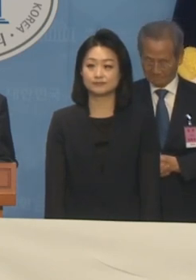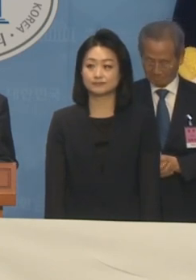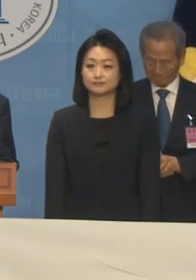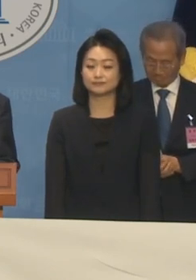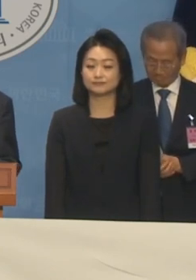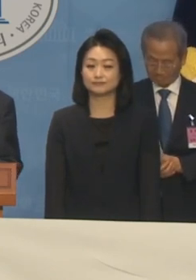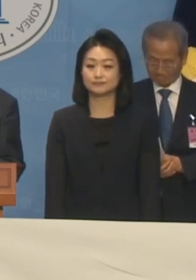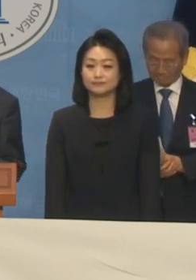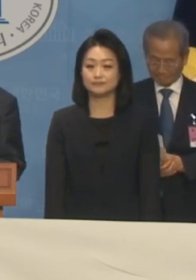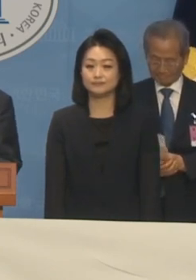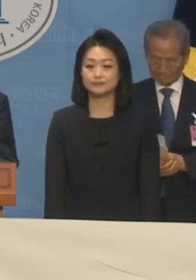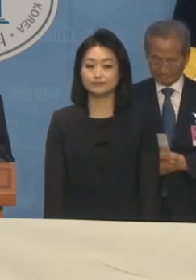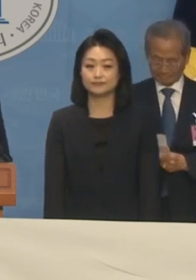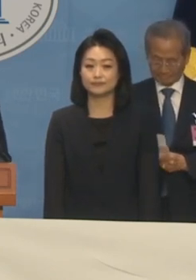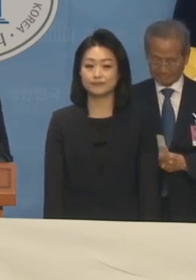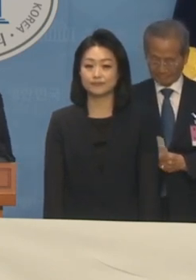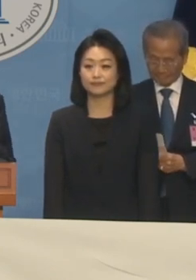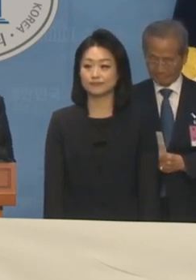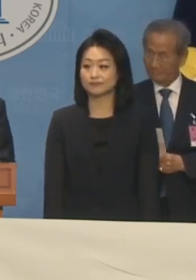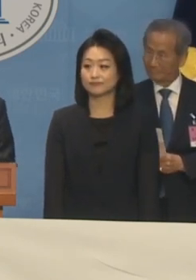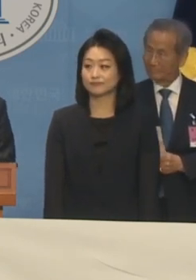네.